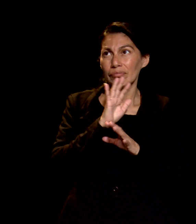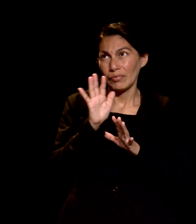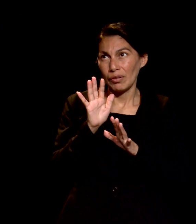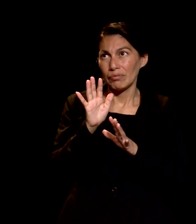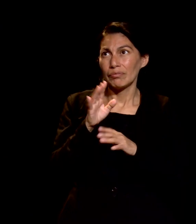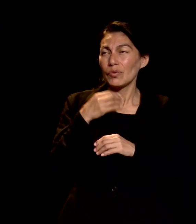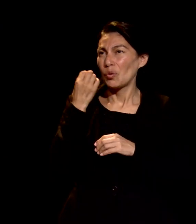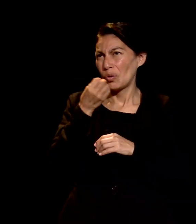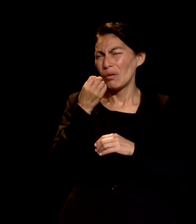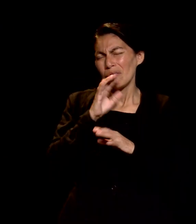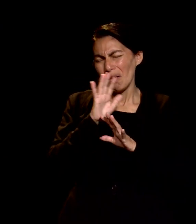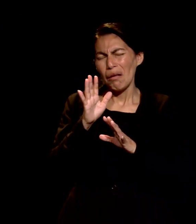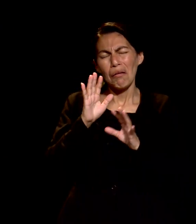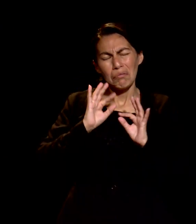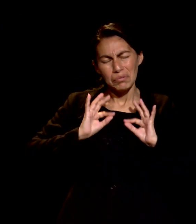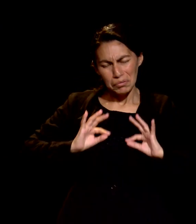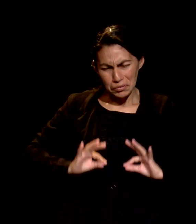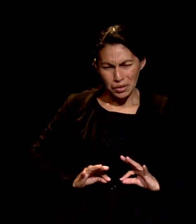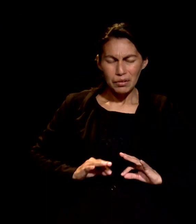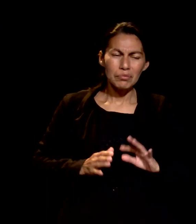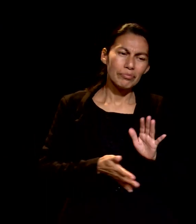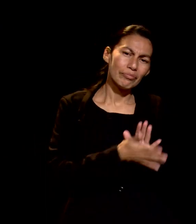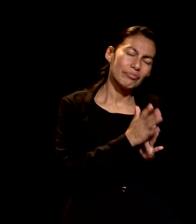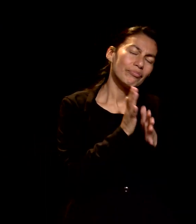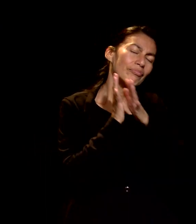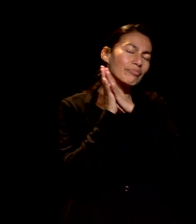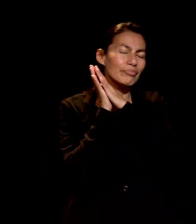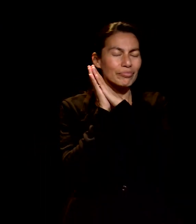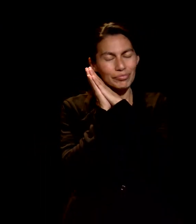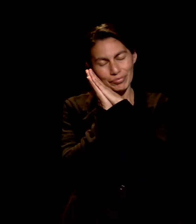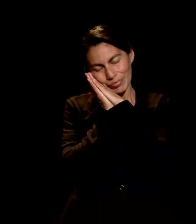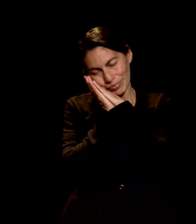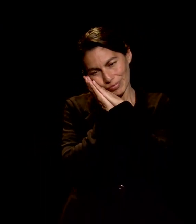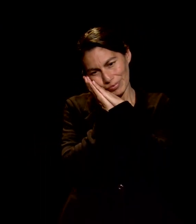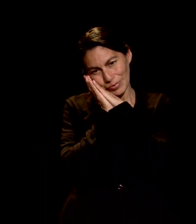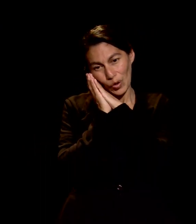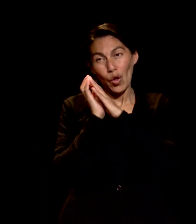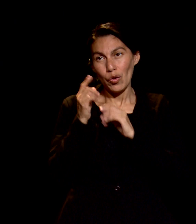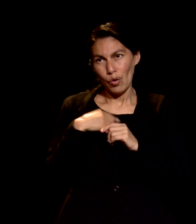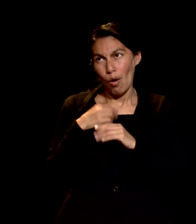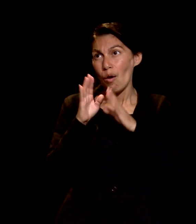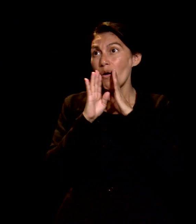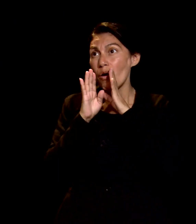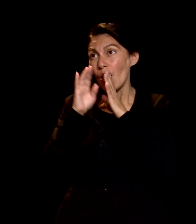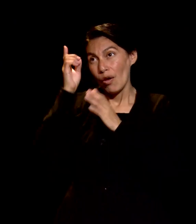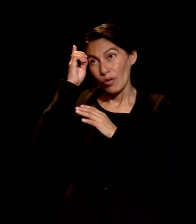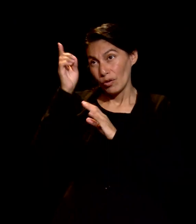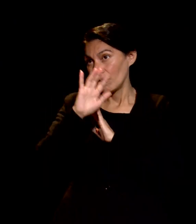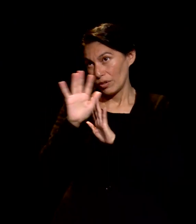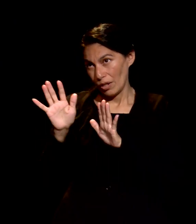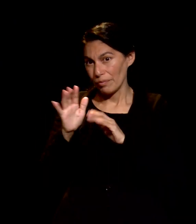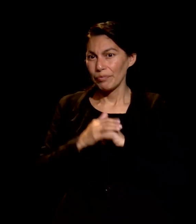Y ya con esa tranquilidad me fui a dormir. Total, ya había hecho mis arreglos con Dios.